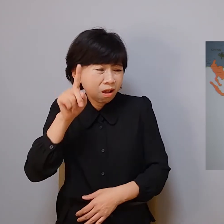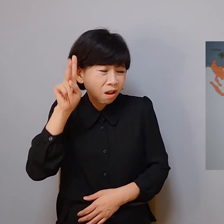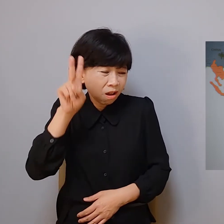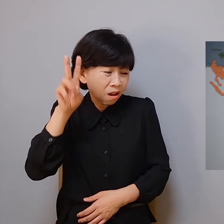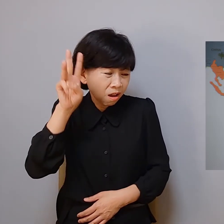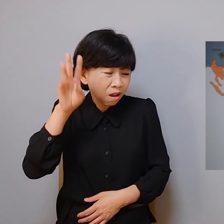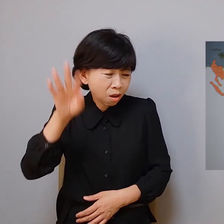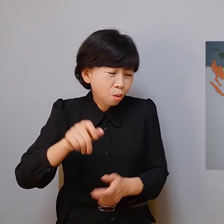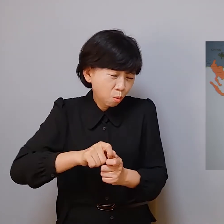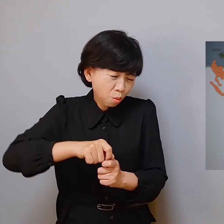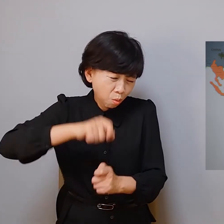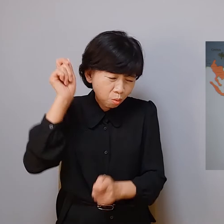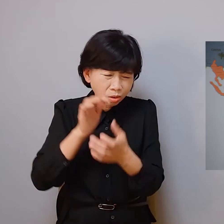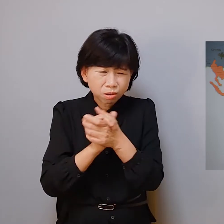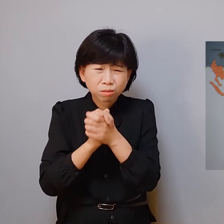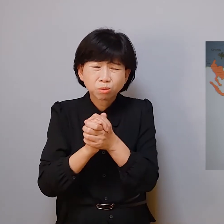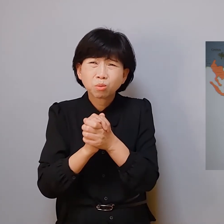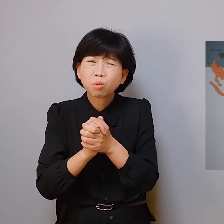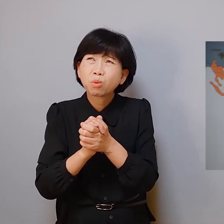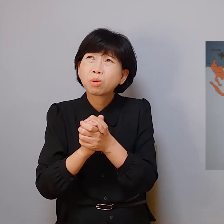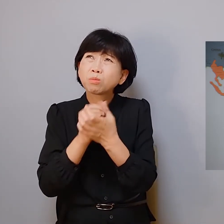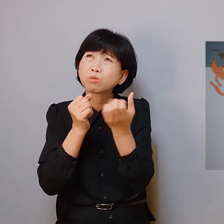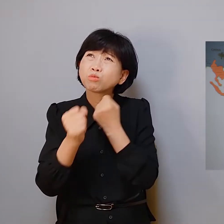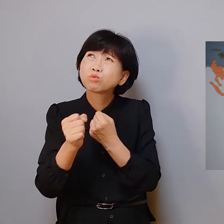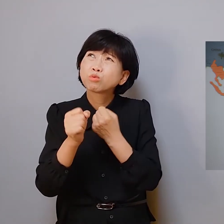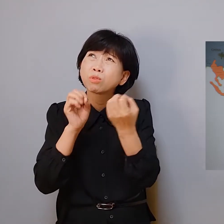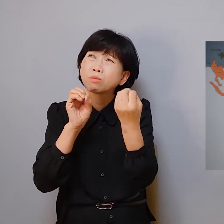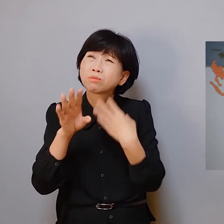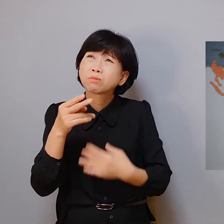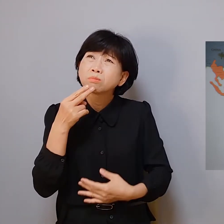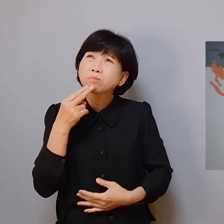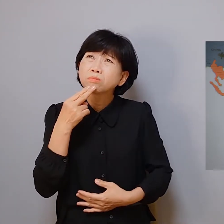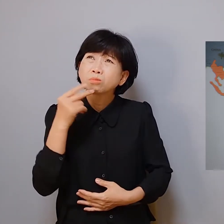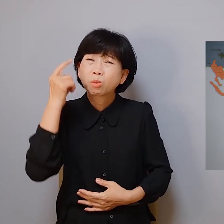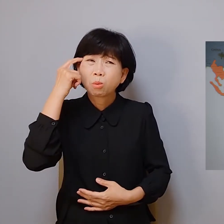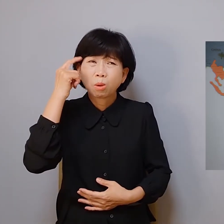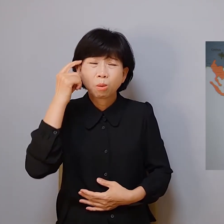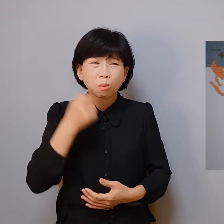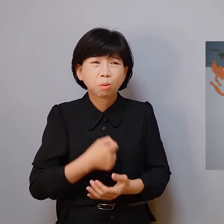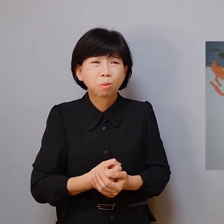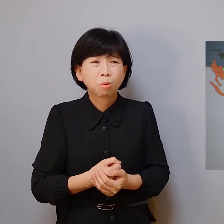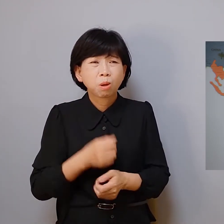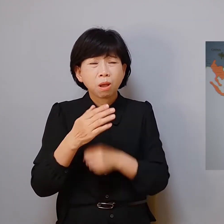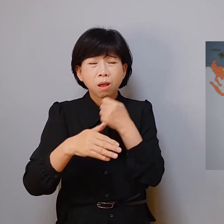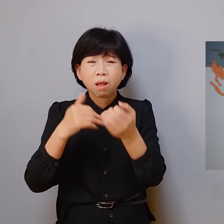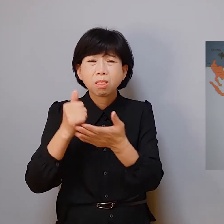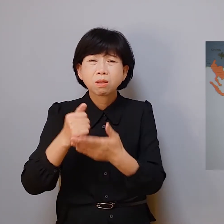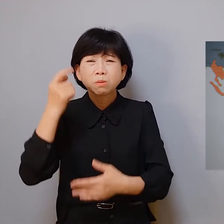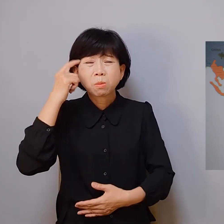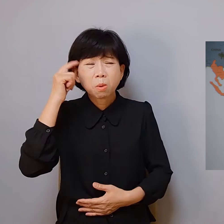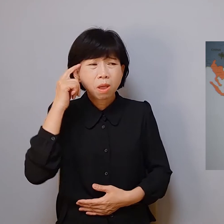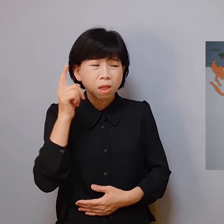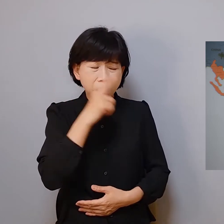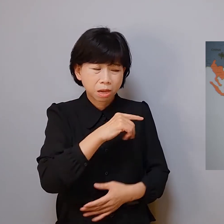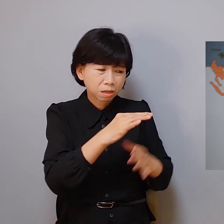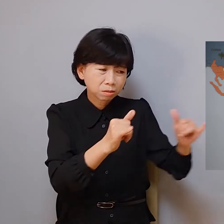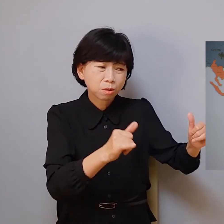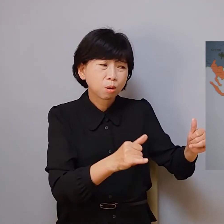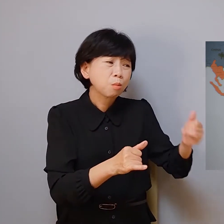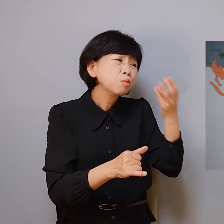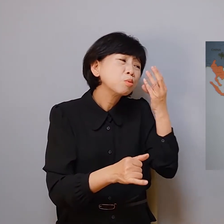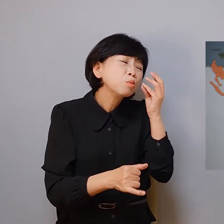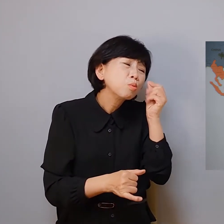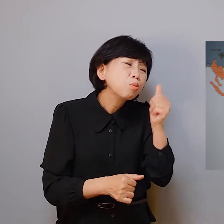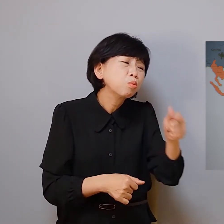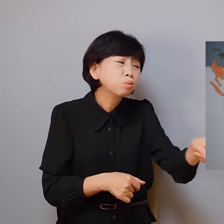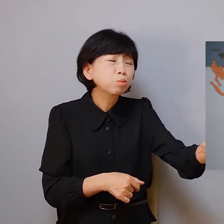아니고 오랜 세월 기도하고 있는데 하나님이 왜 침묵하고 계십니까? 하나님, 왜 악인이 형통한가요?